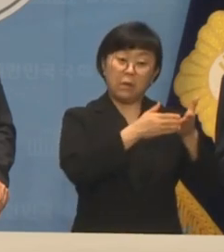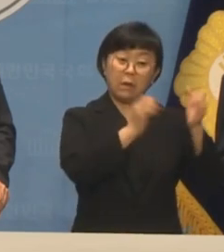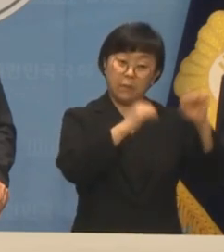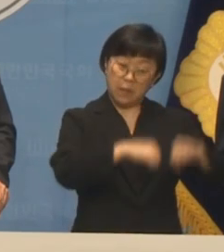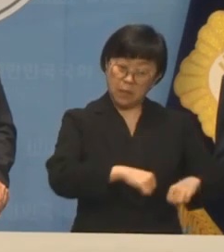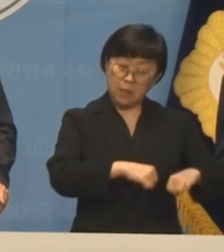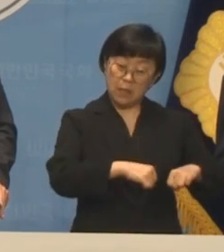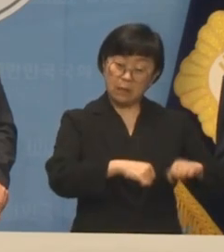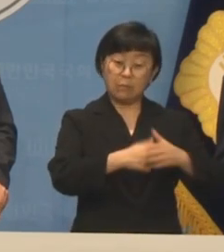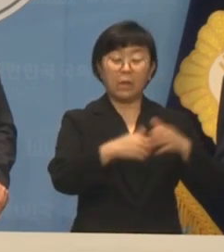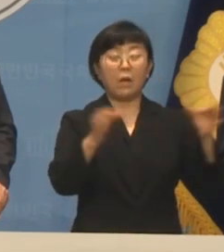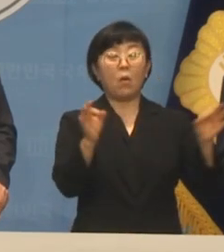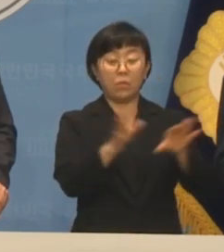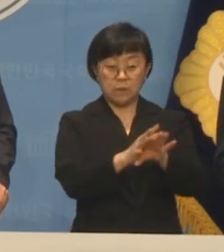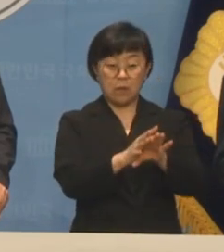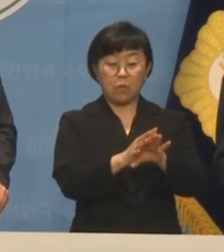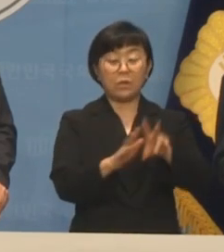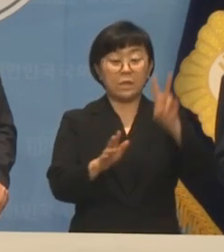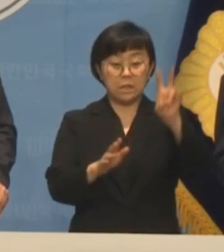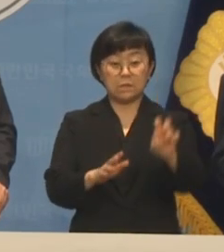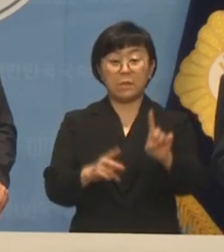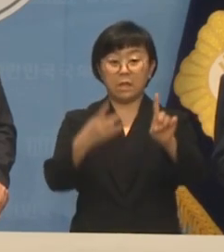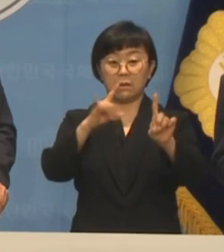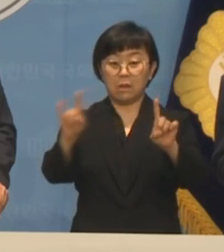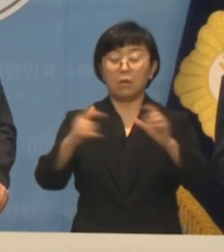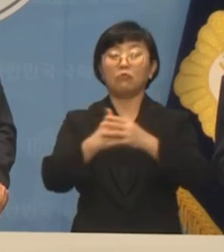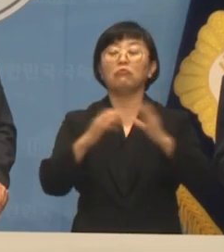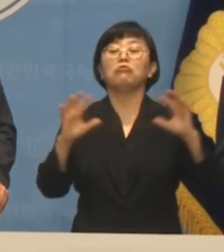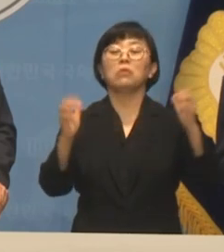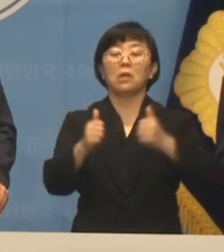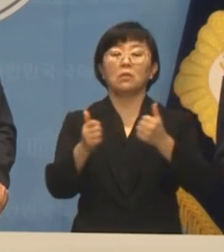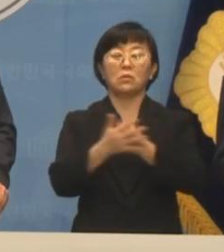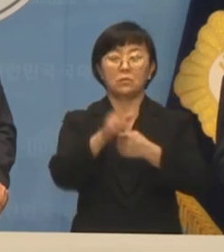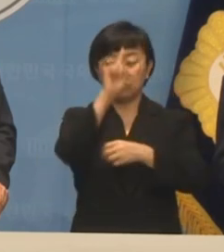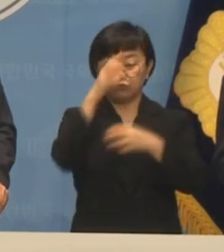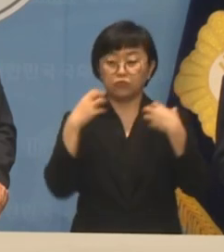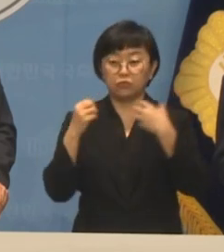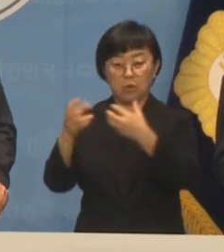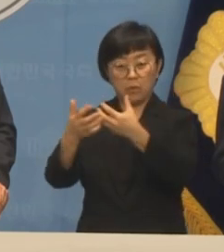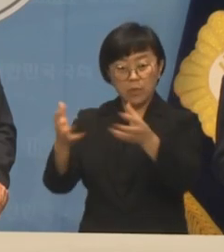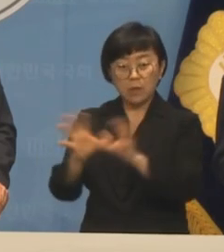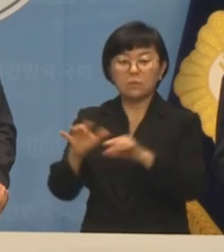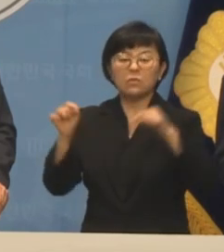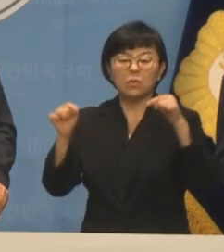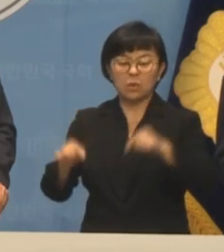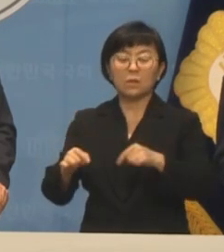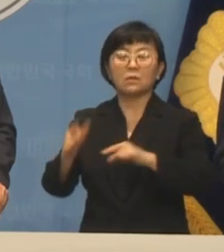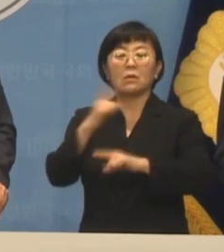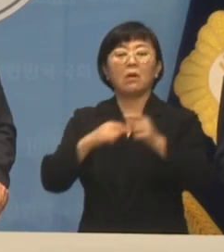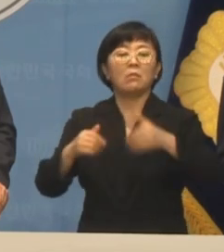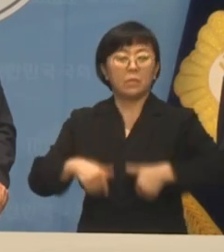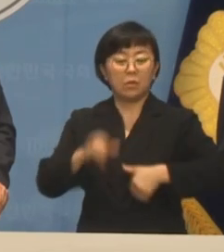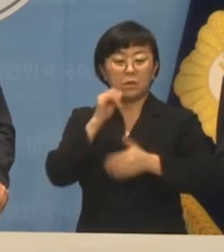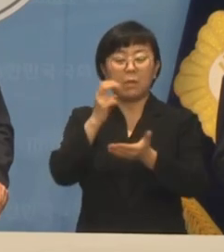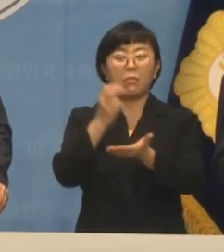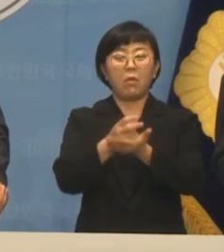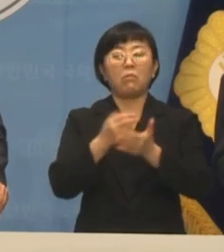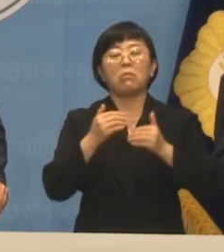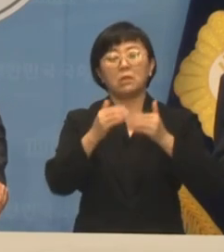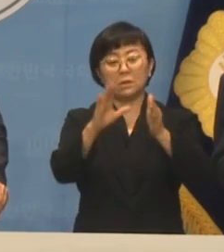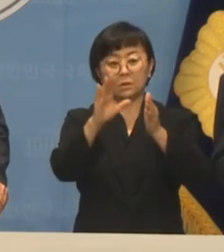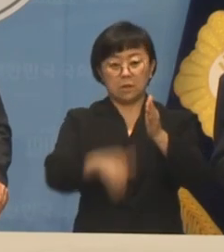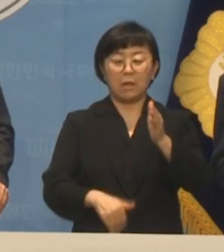거듭했고 이번 21대 국회에서도 정부 여당은 논의가 더 필요하다며 입법